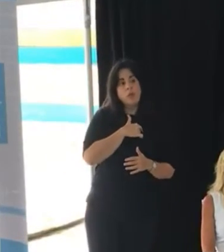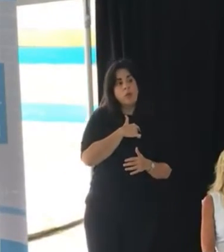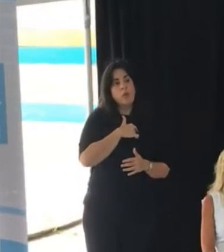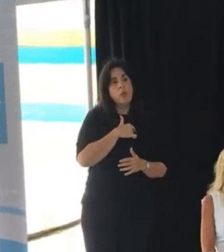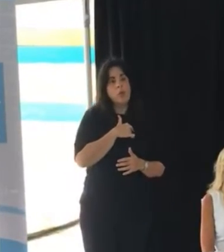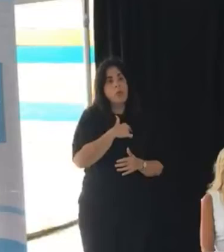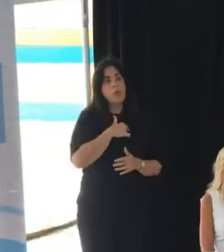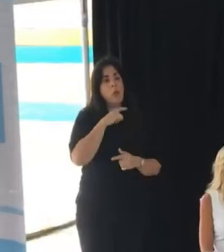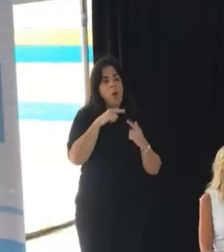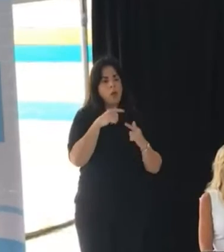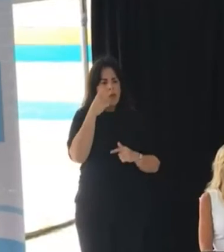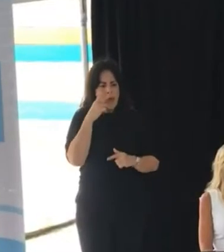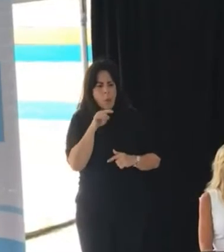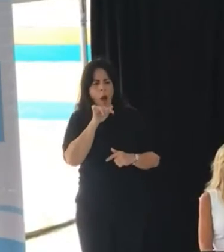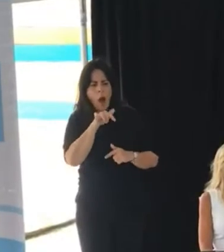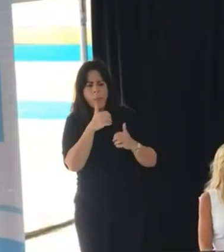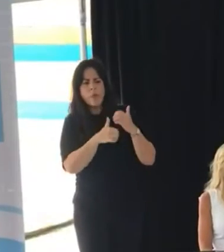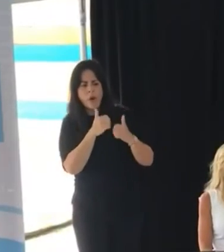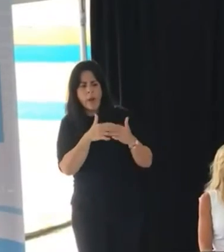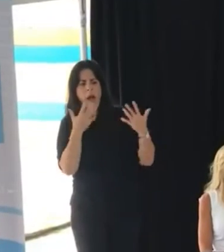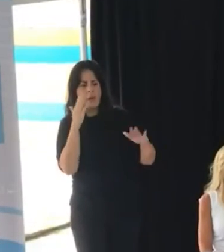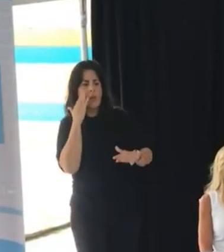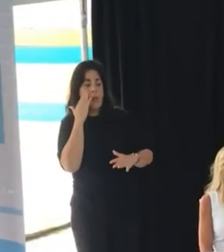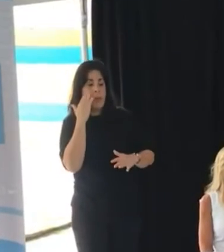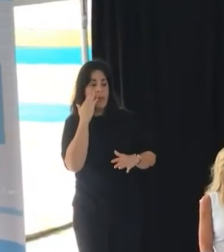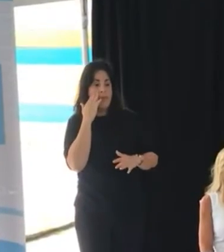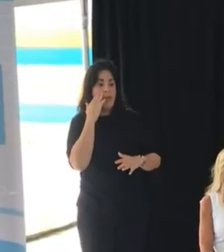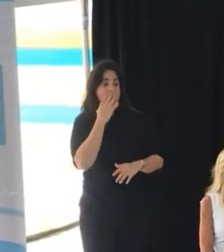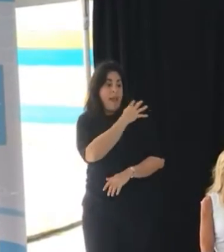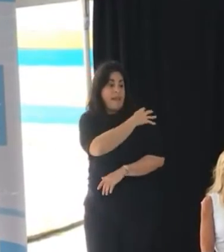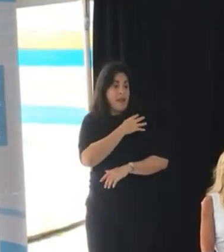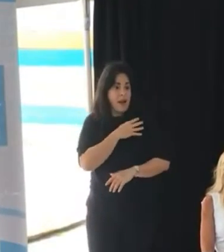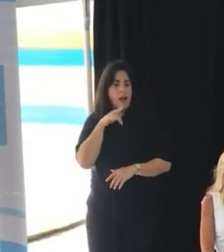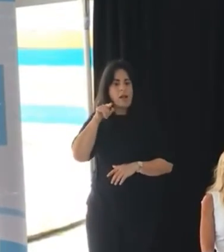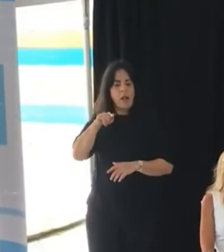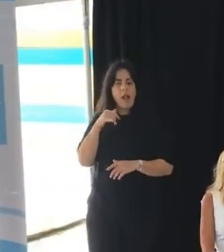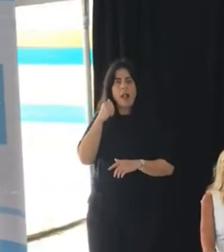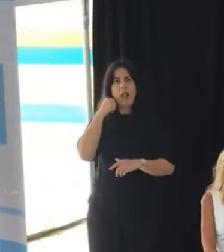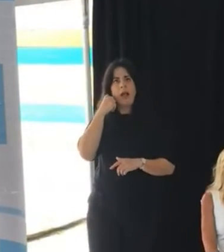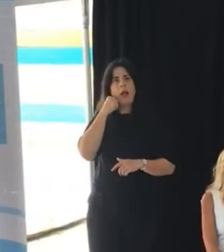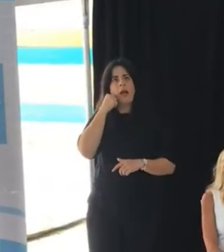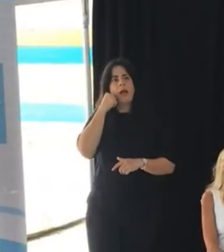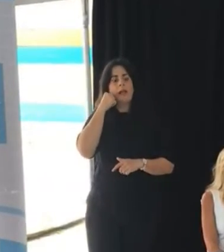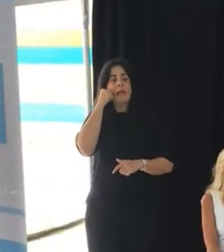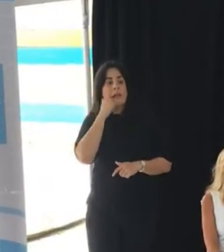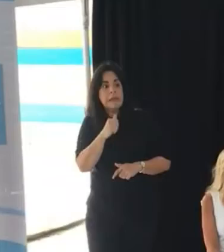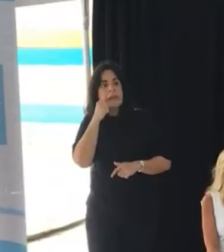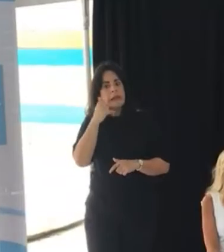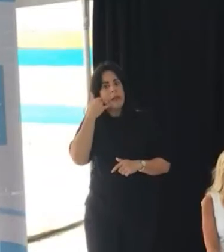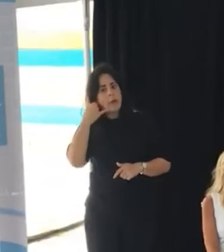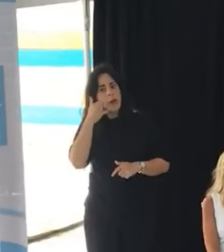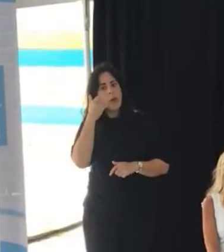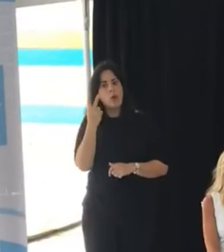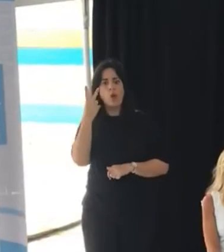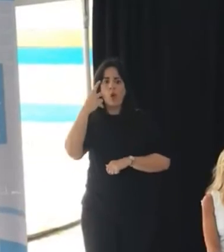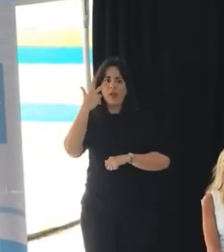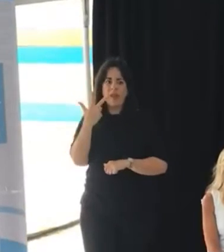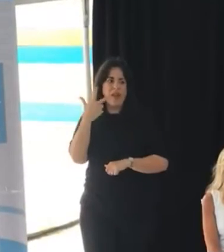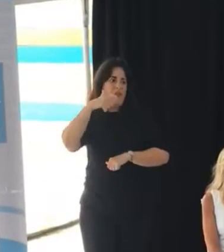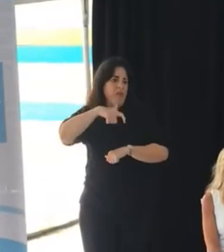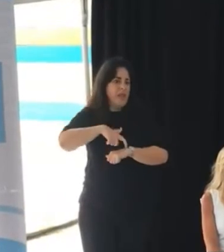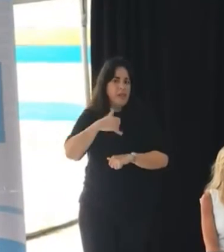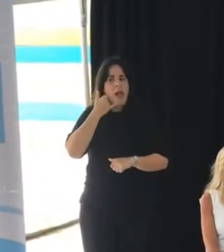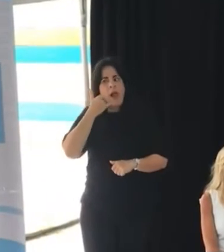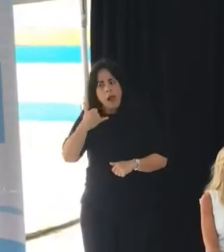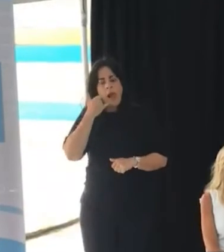se identificó el problema y el general, que tenemos comunicación todos los días, yo hablo con el general 2 y 3 veces, igual que la